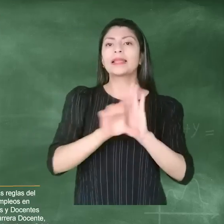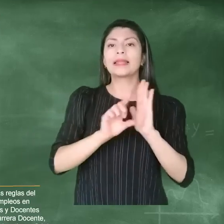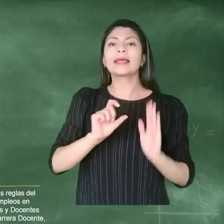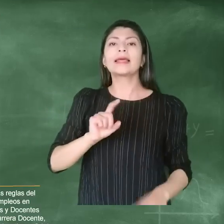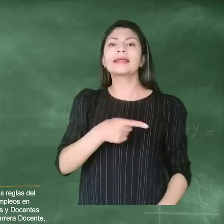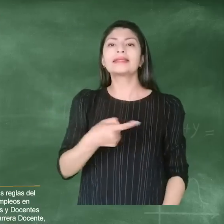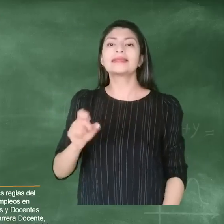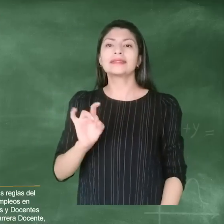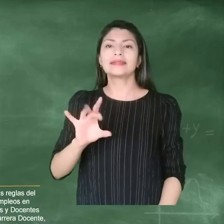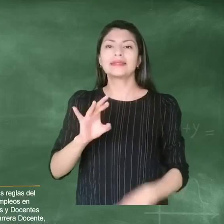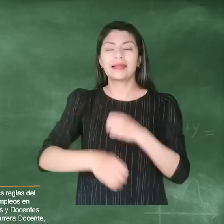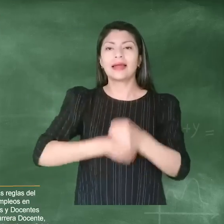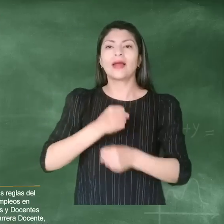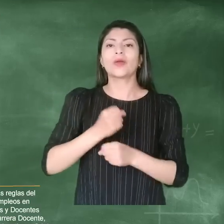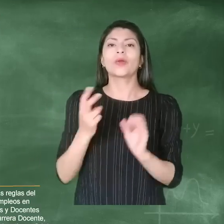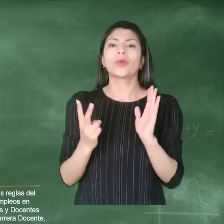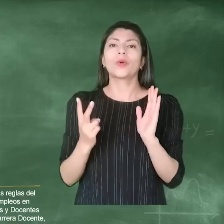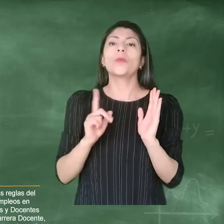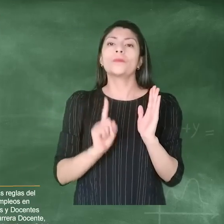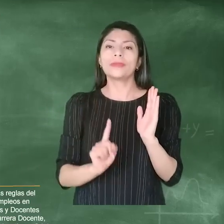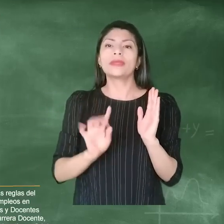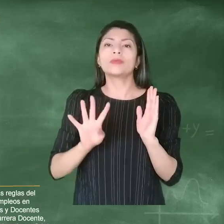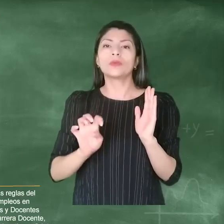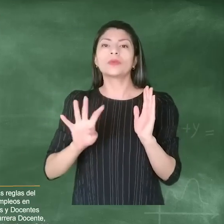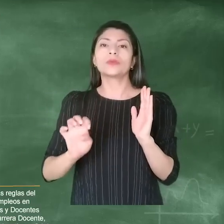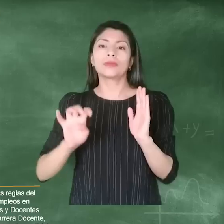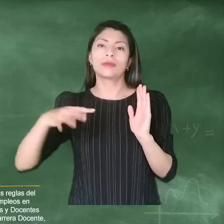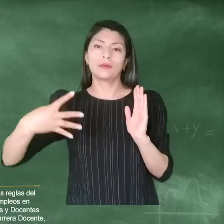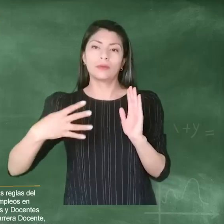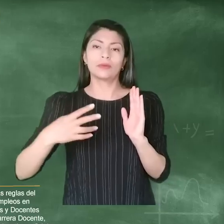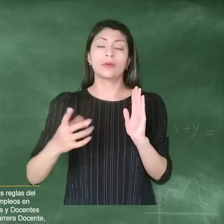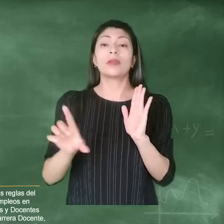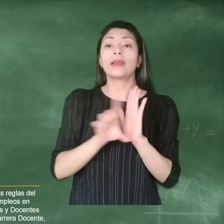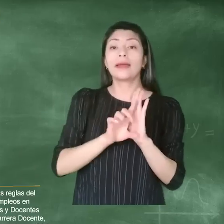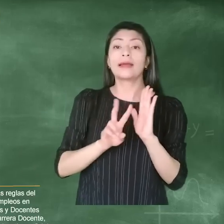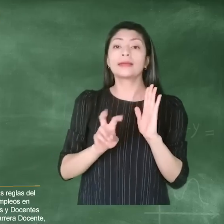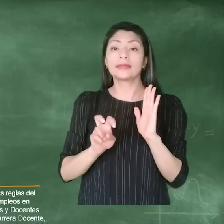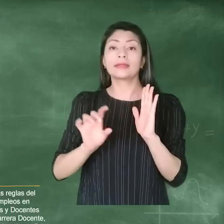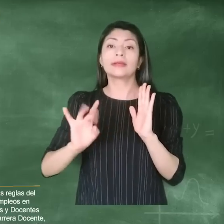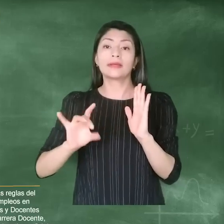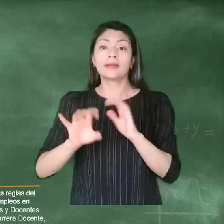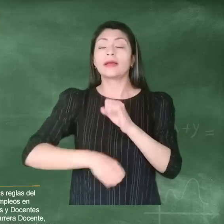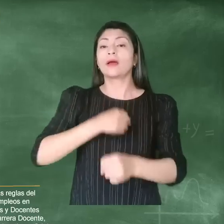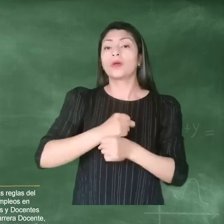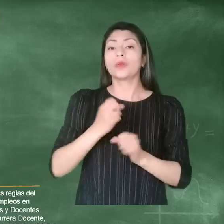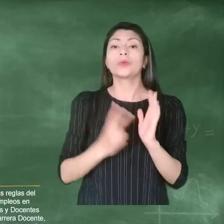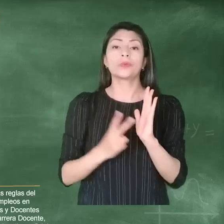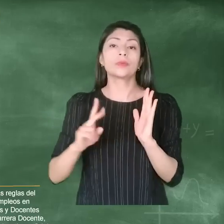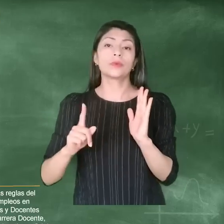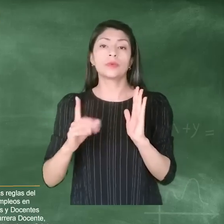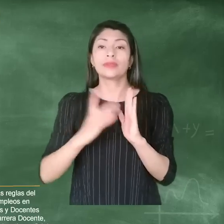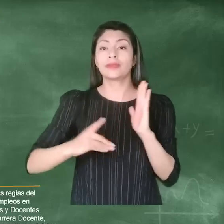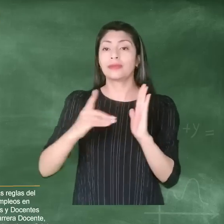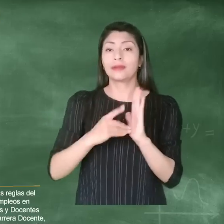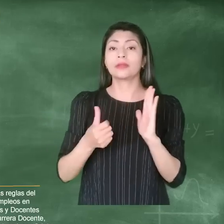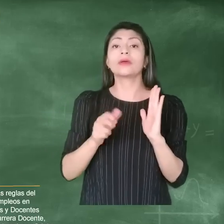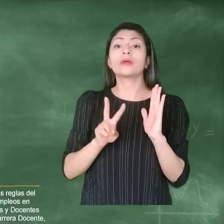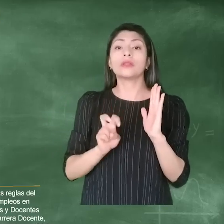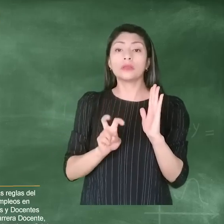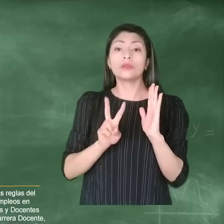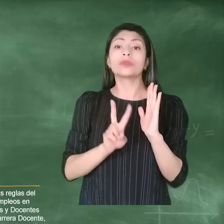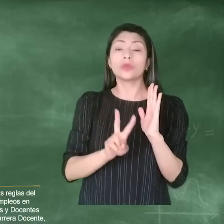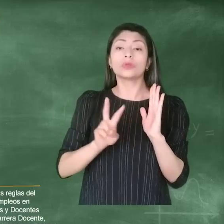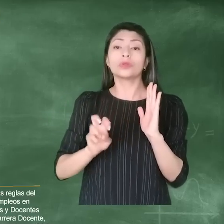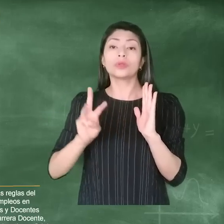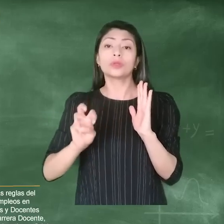manera especial por la Ley 115 de 1994, la Ley 715 de 2001, el